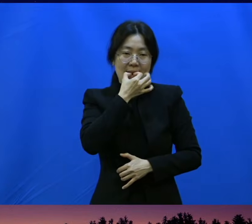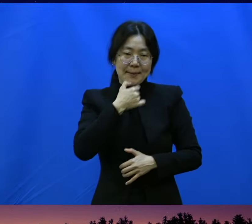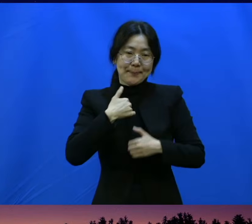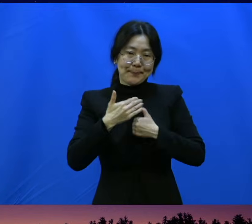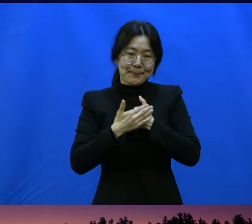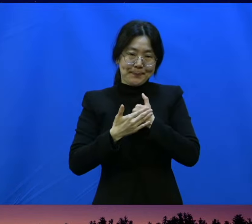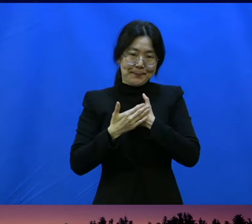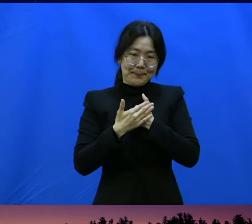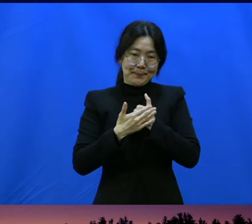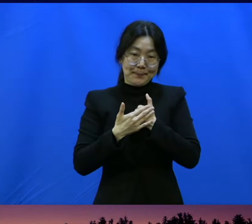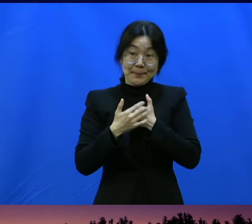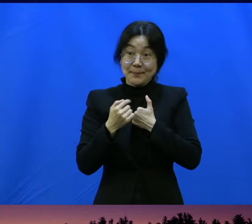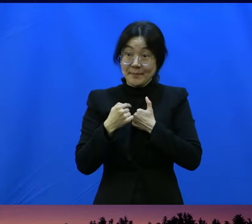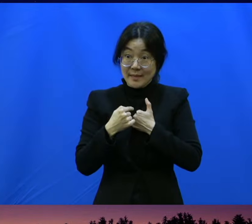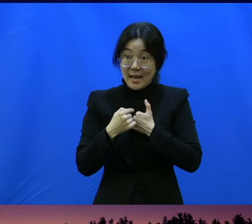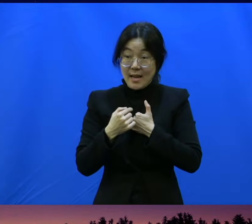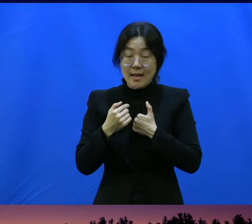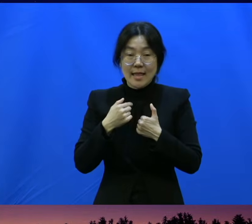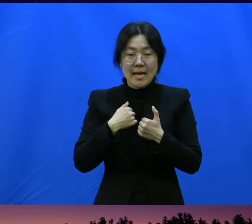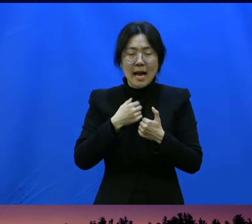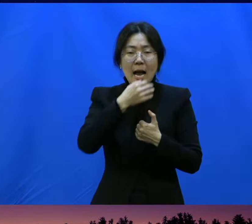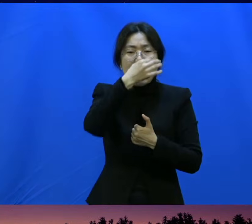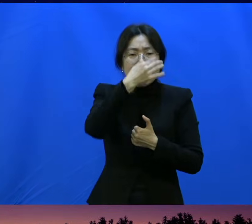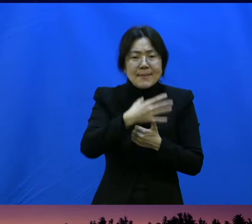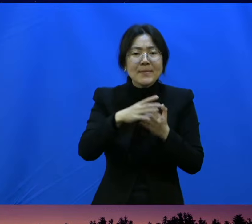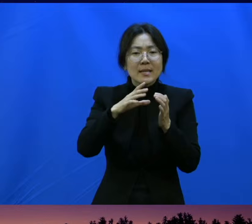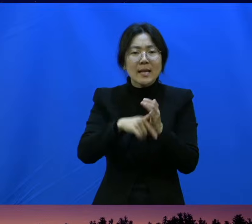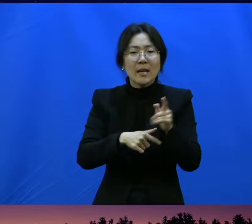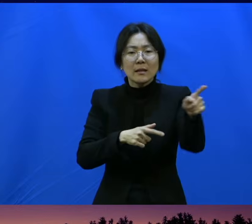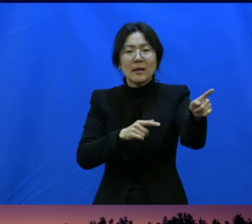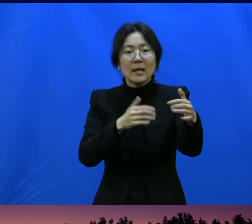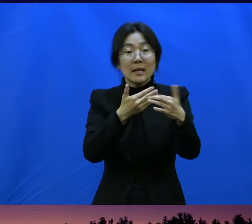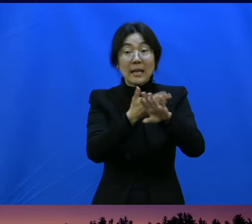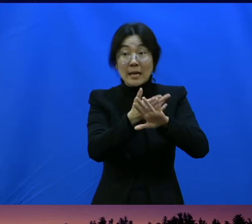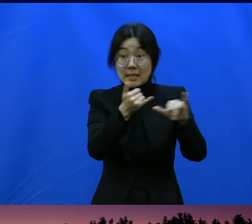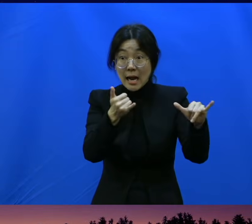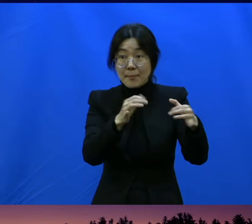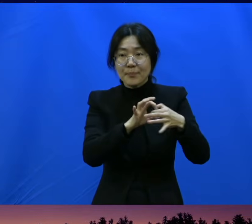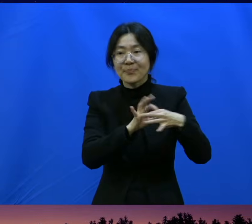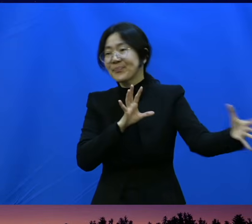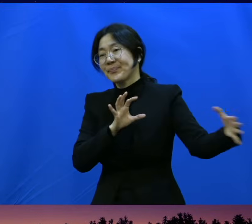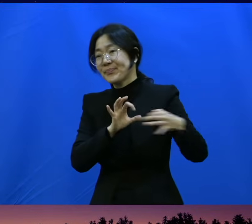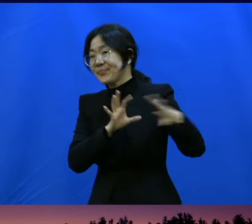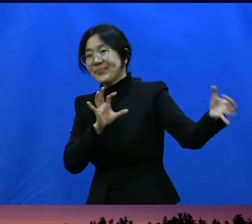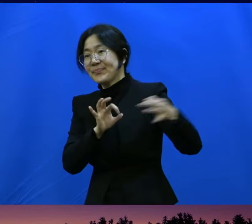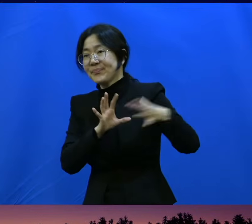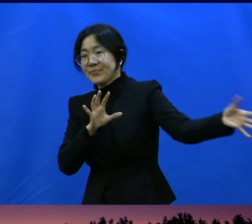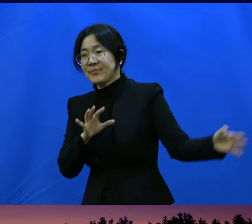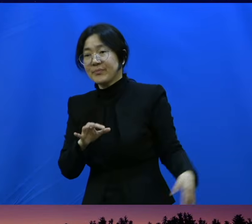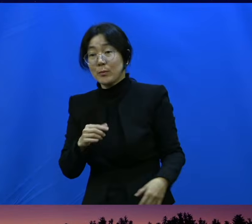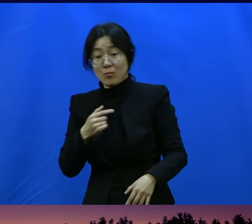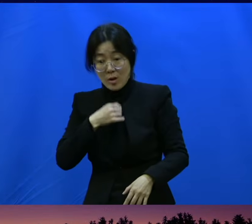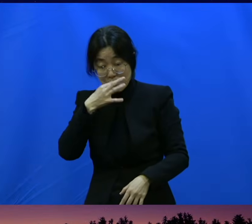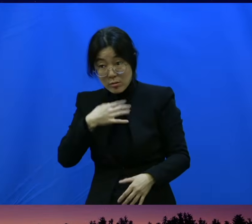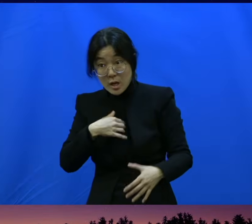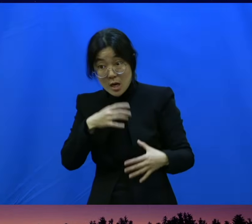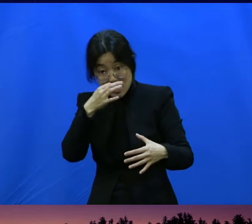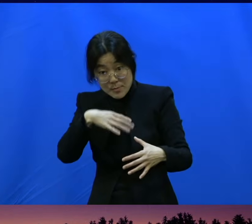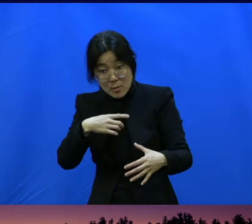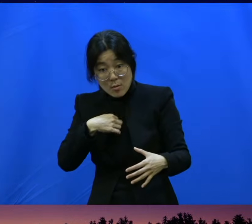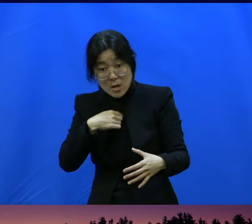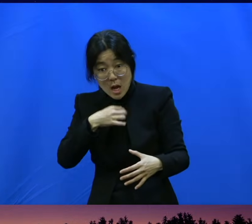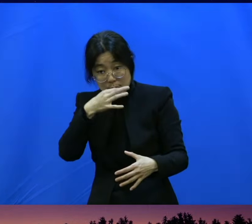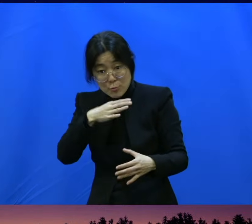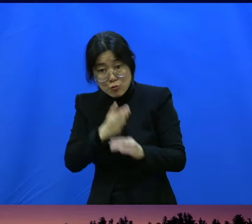돼요. 내가 내리막길을, 내가 실패하고 있으면요 더 이기적이게 돼요. 똘똘 자아로